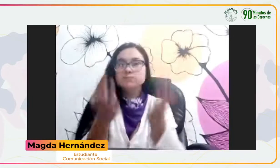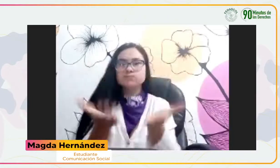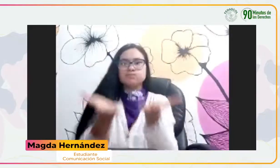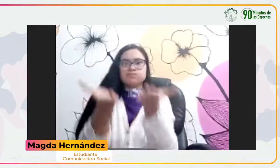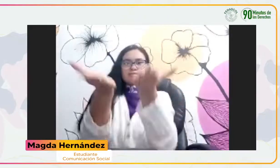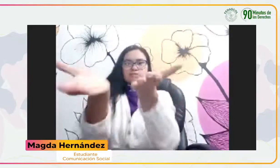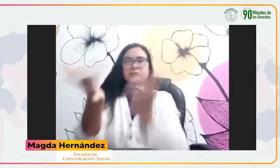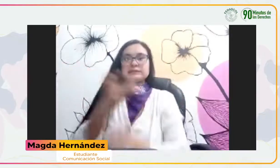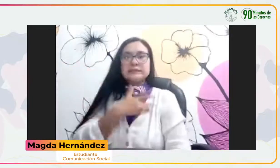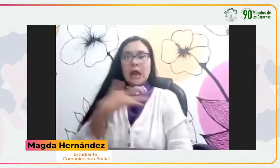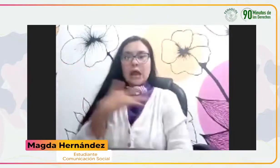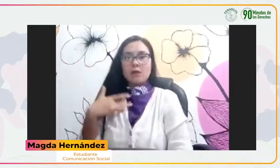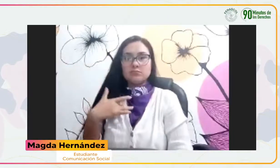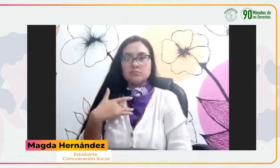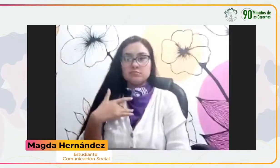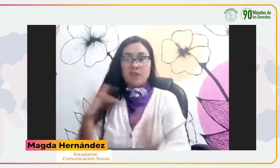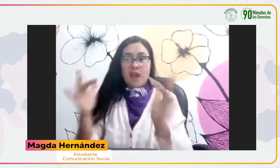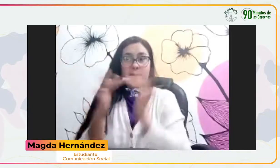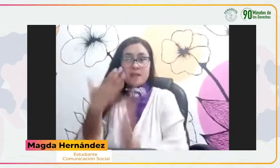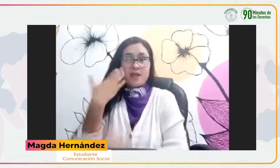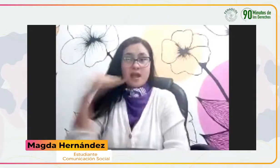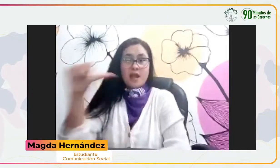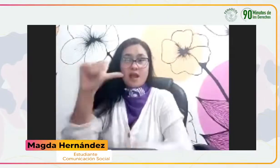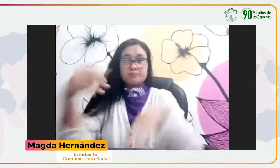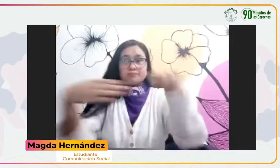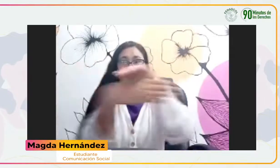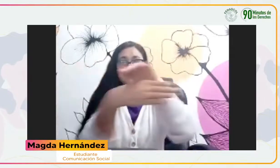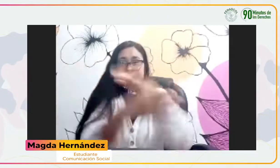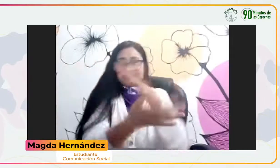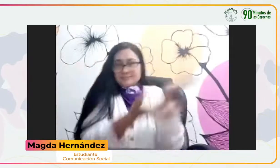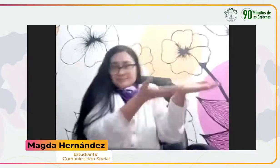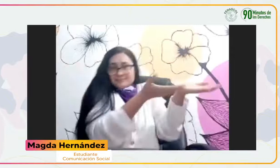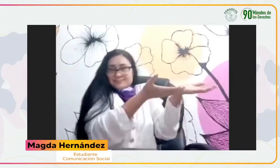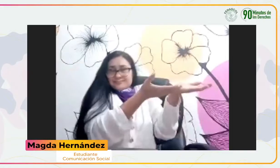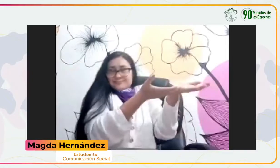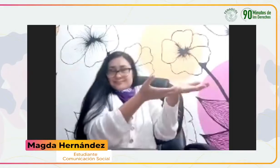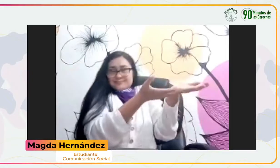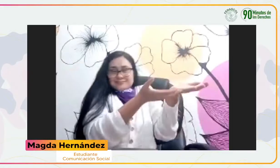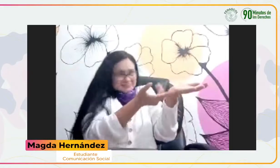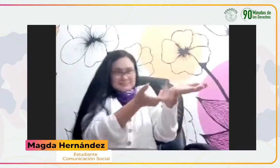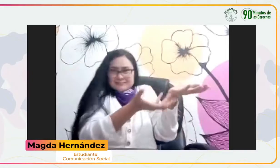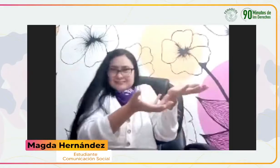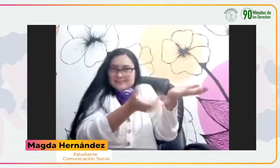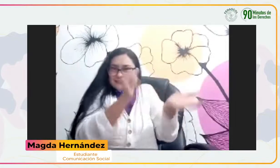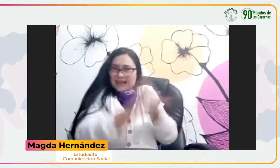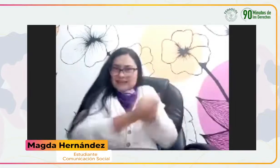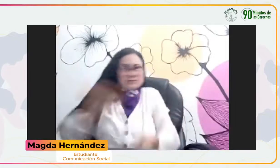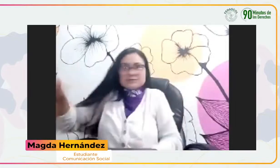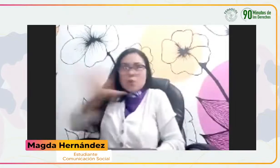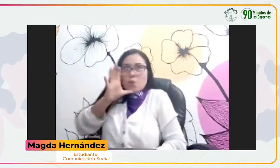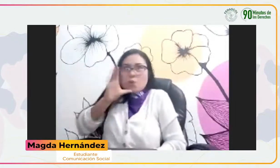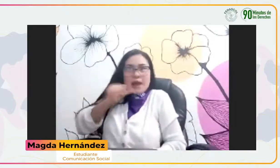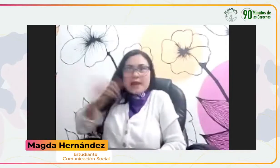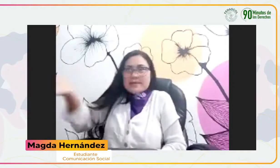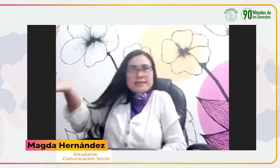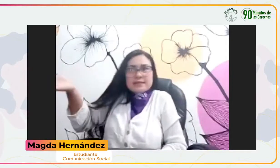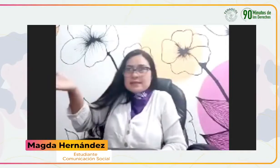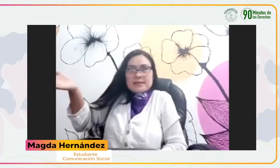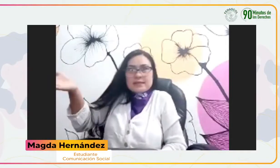Realmente el proyecto del centro de relevo se fue hacia la accesibilidad en salud, pero decimos